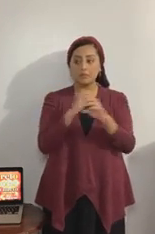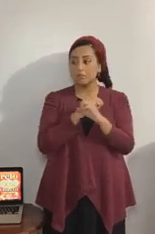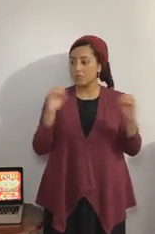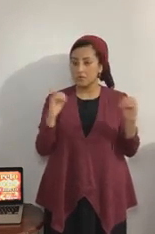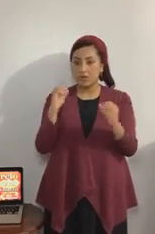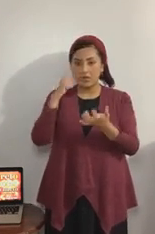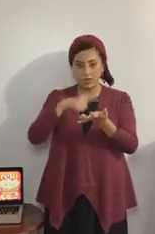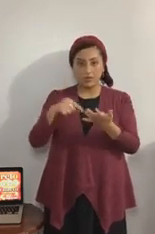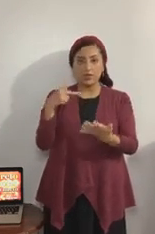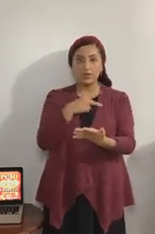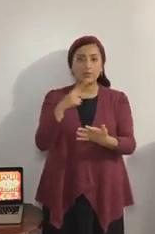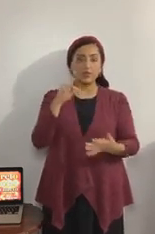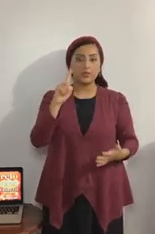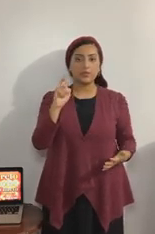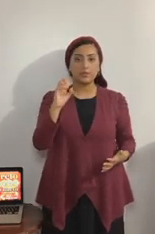al Salmo 106, por favor.